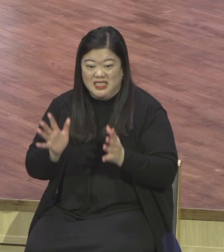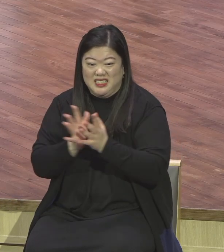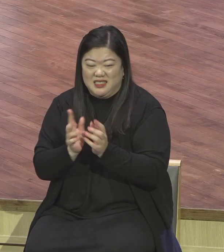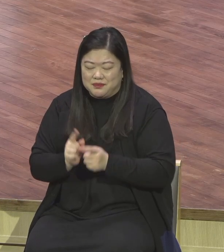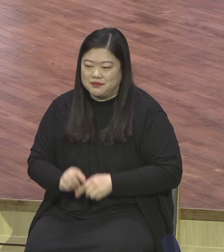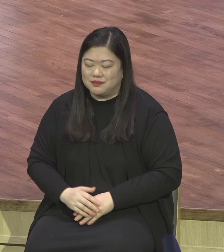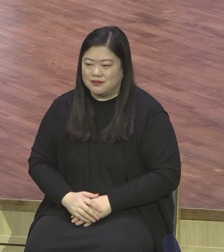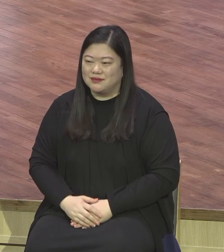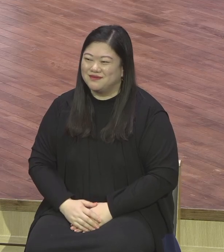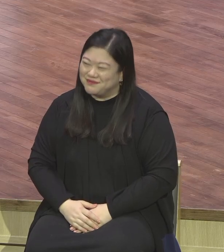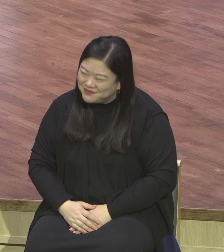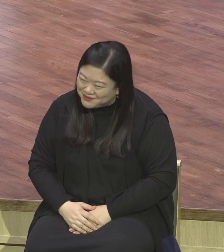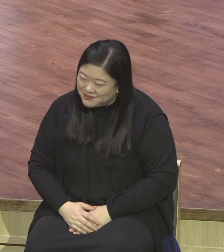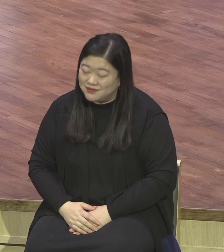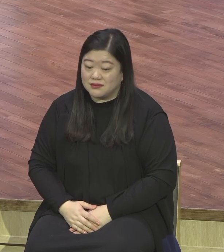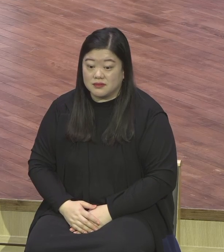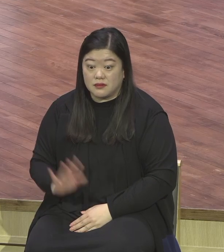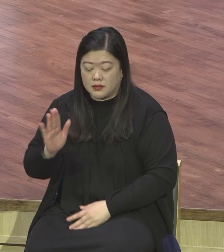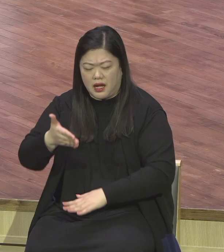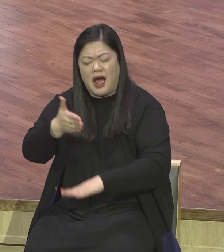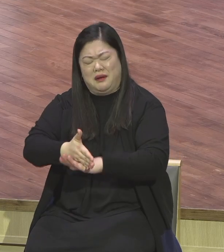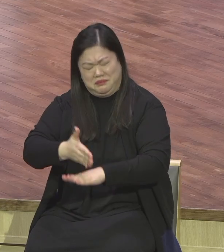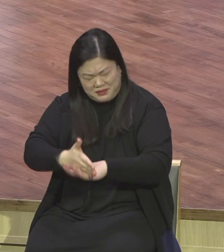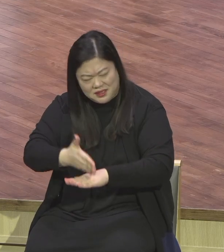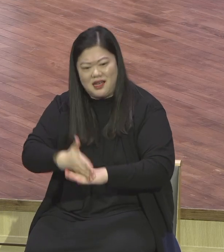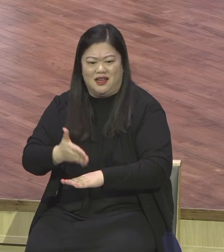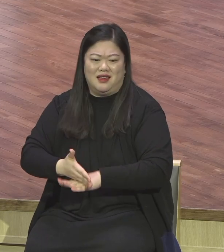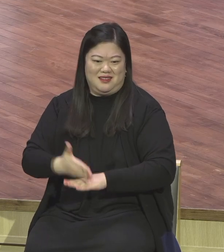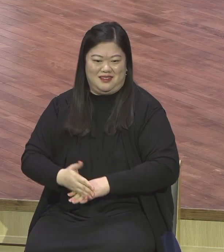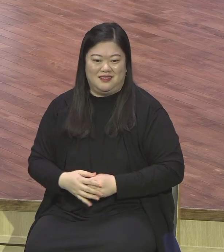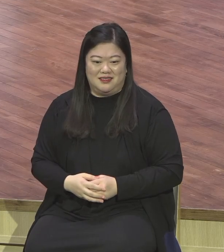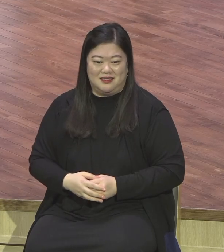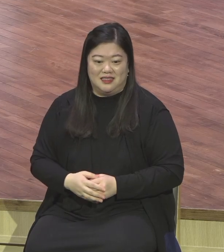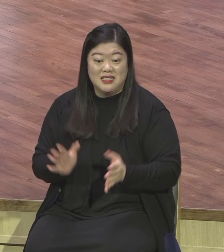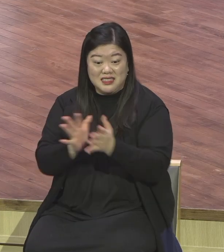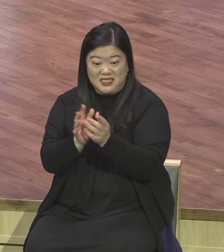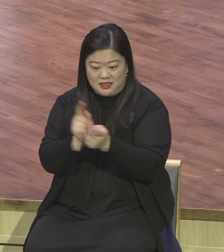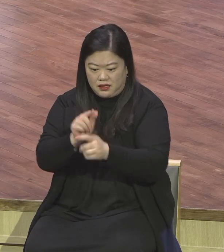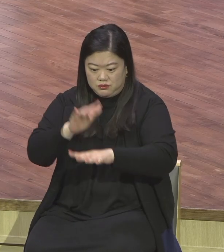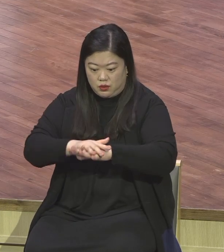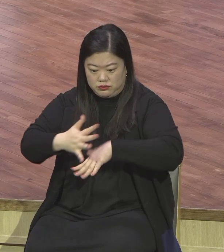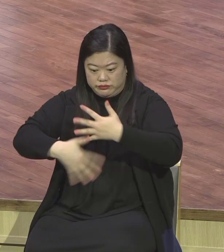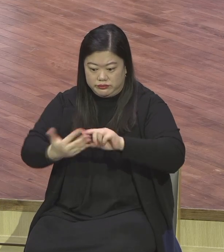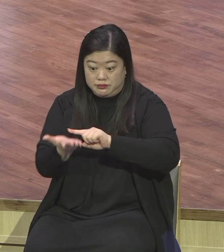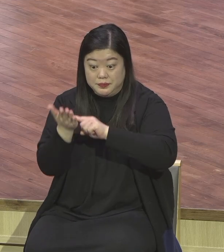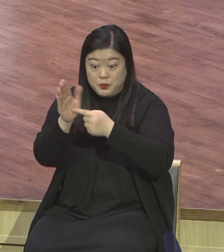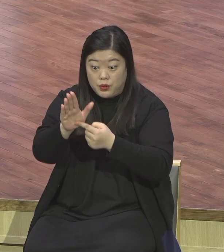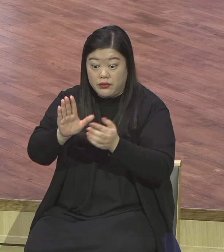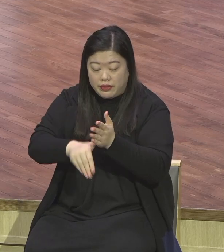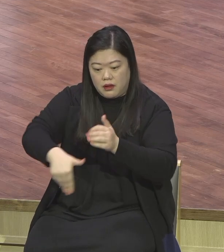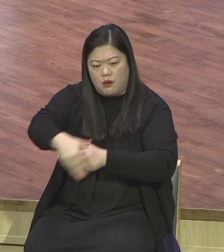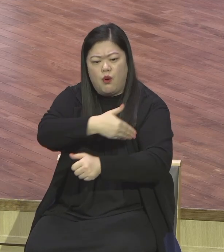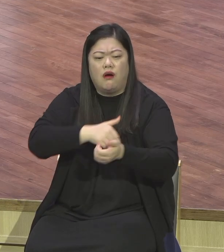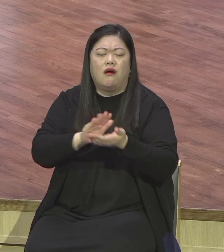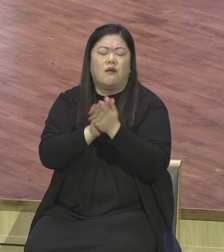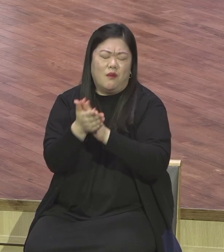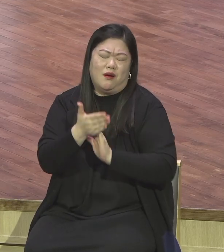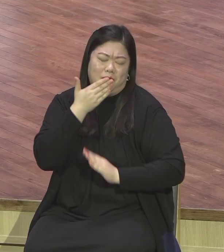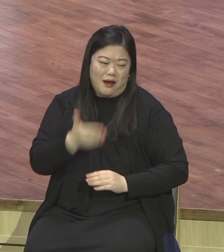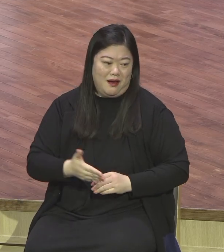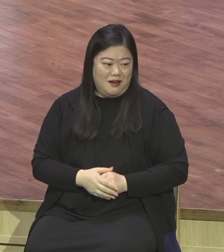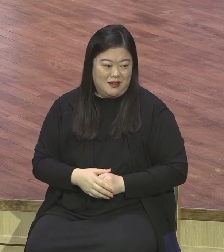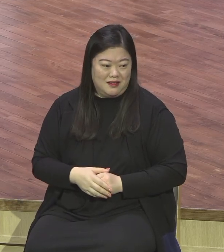시인하면 그 입으로 시인이 그렇게 중요한 거거든요 입으로 시인할 때 이 환경이 바뀐단 말이에요 먼저 아멘